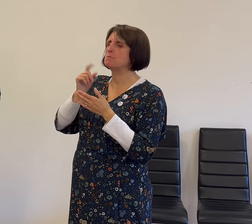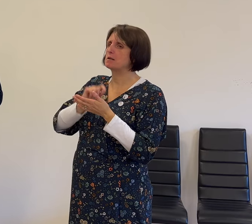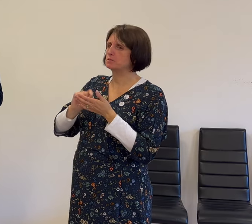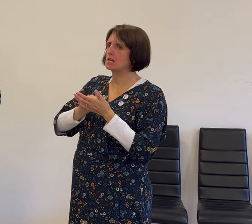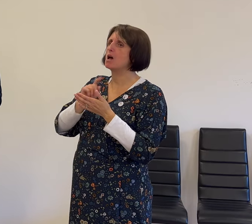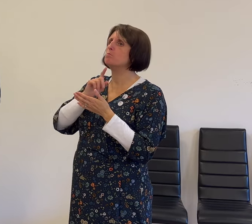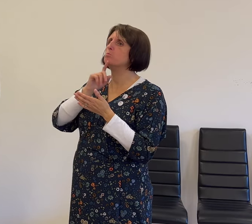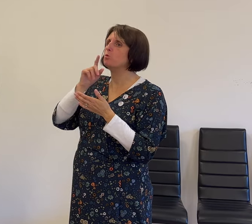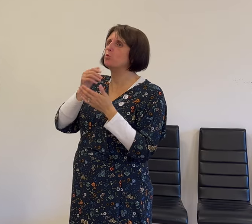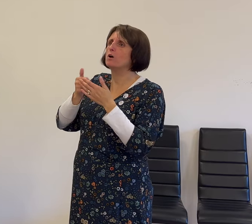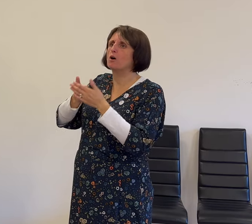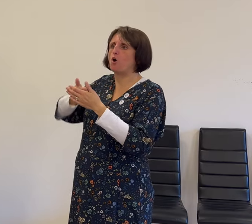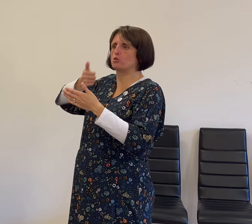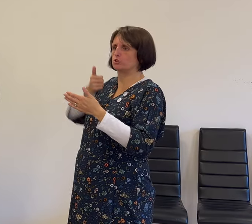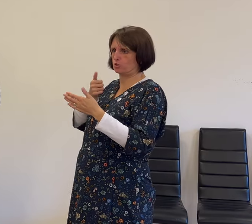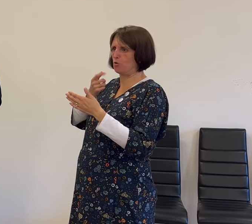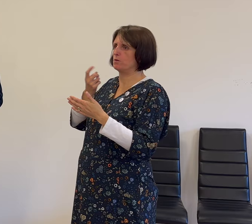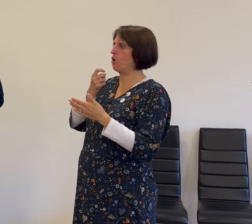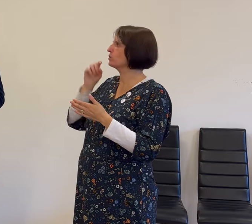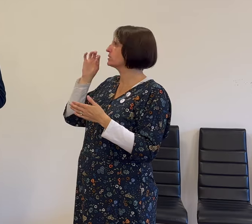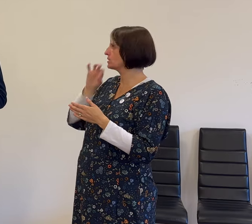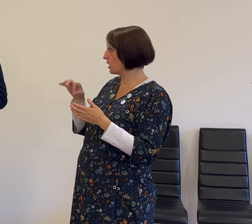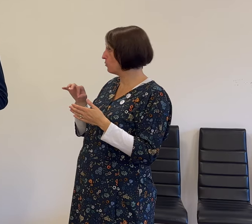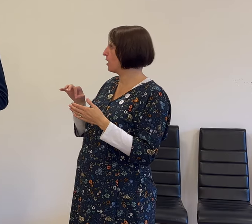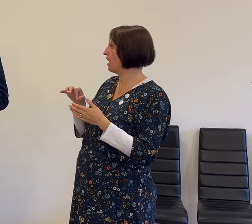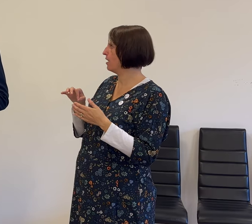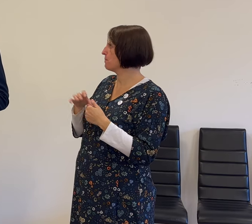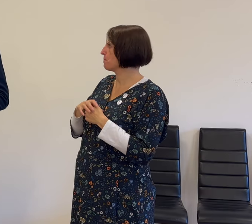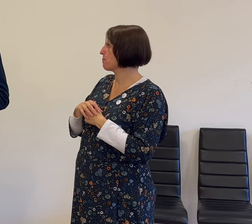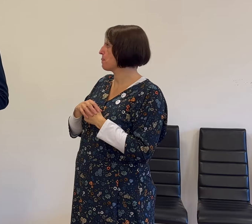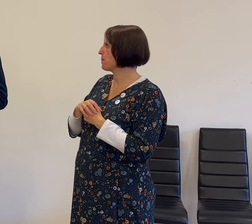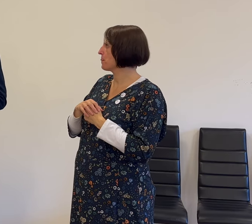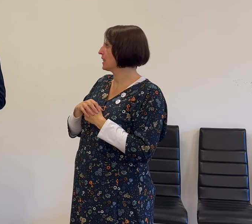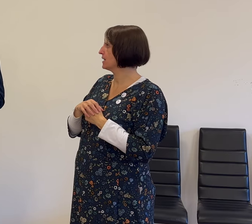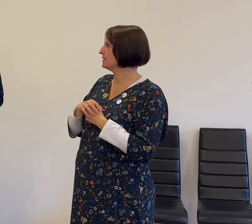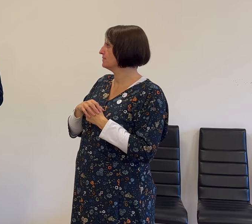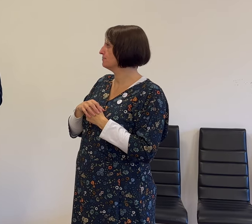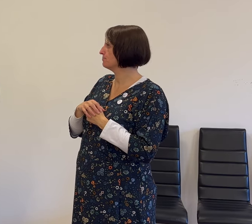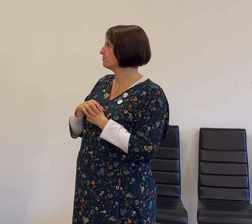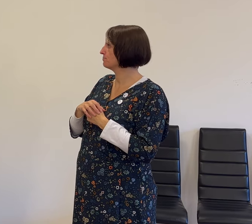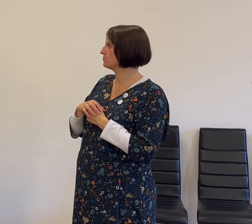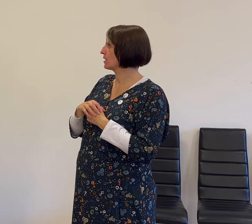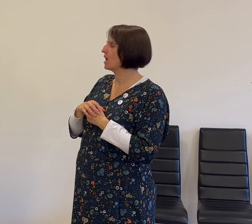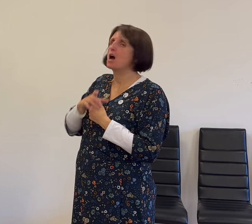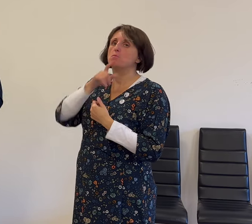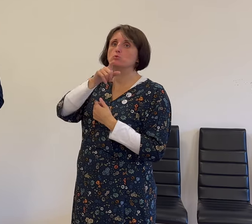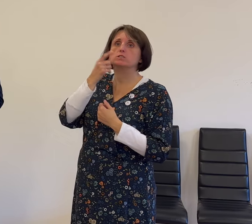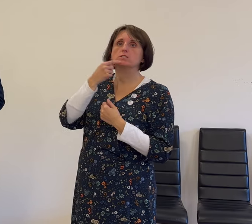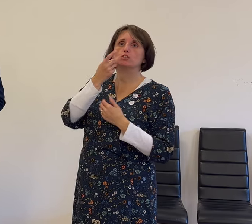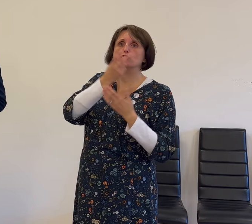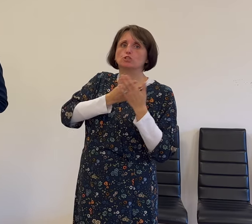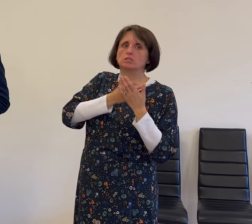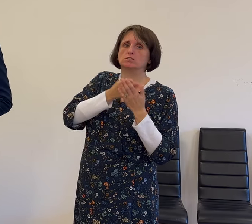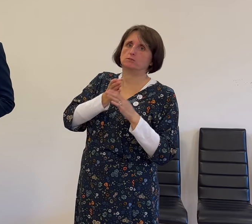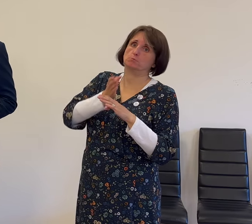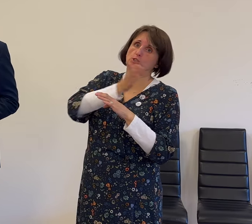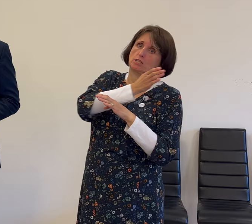Bohem v podstatě nespolupracuje a dělá si věci po svém. A ten zlý duch se ho začne zmocňovat.